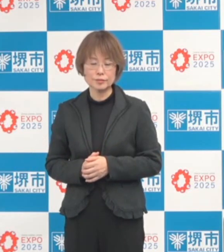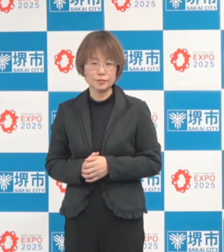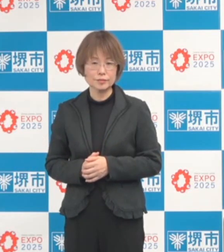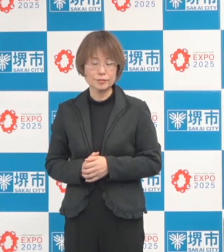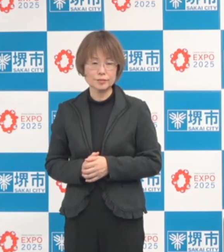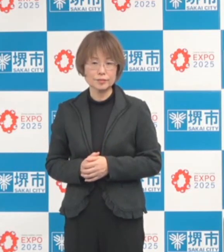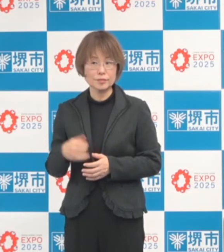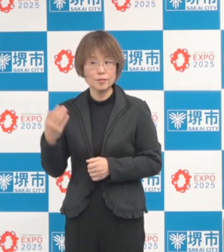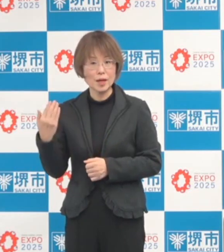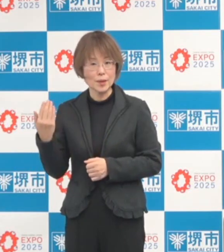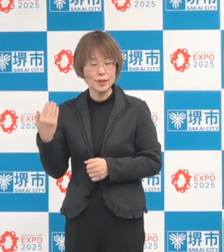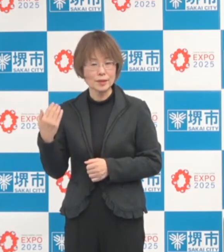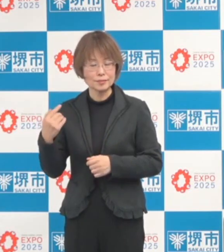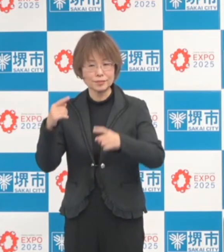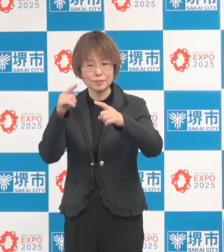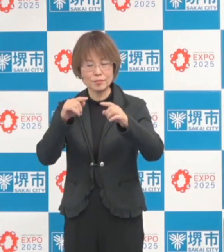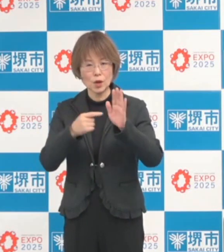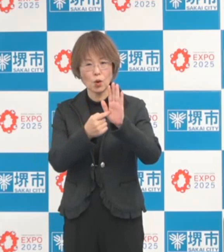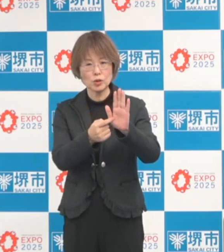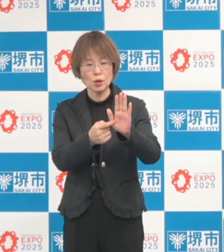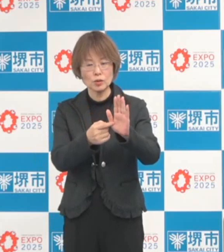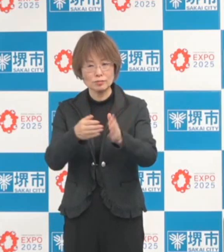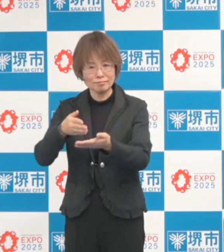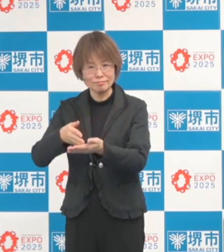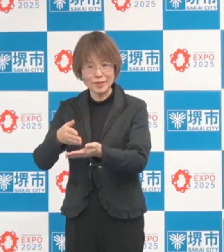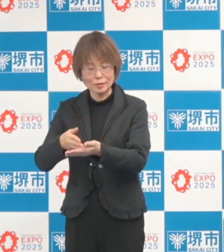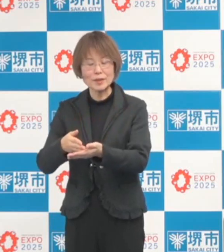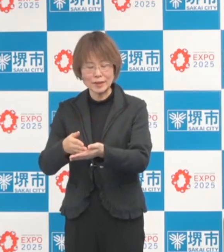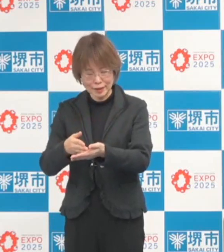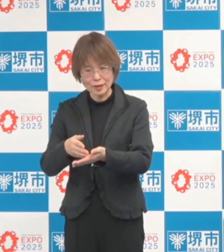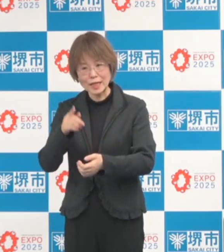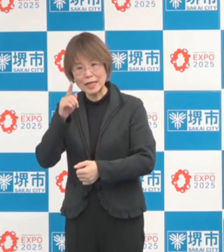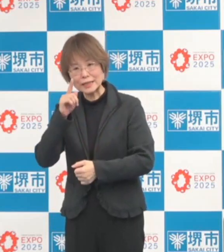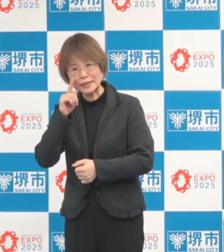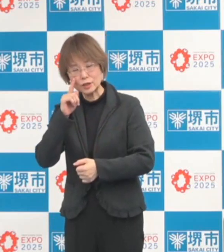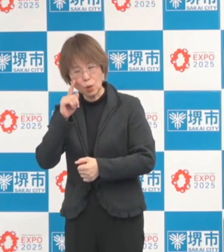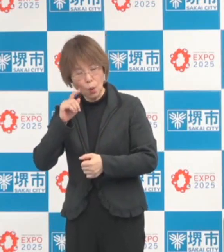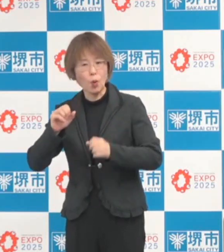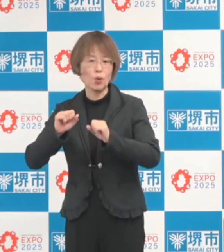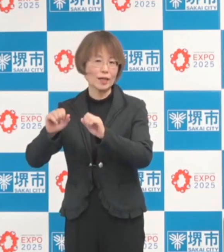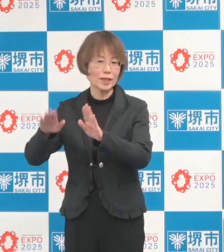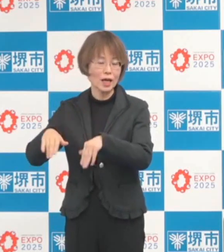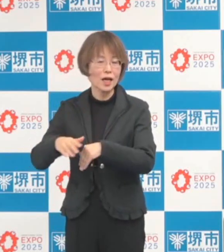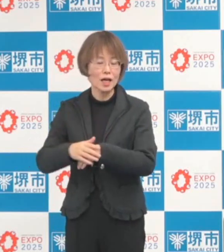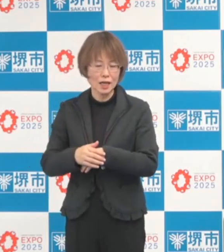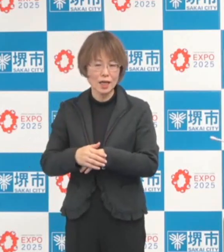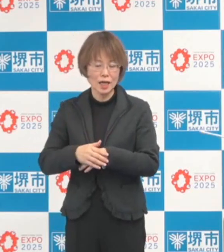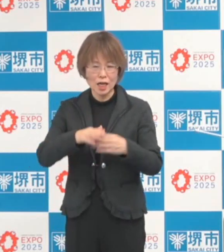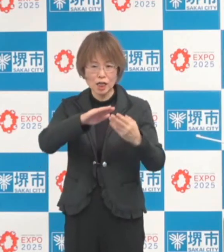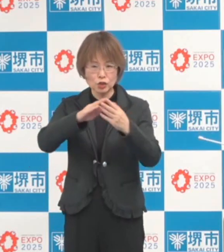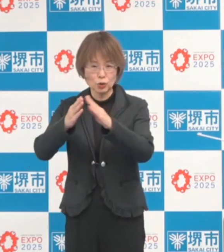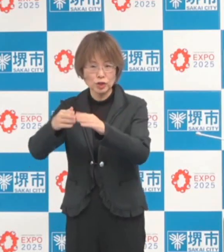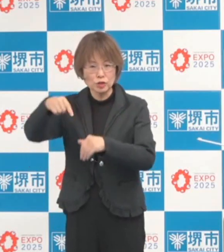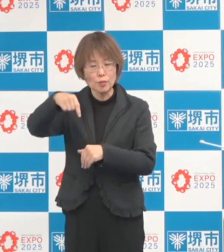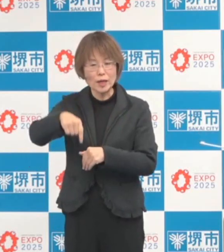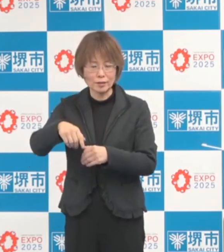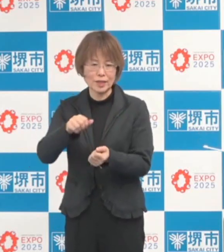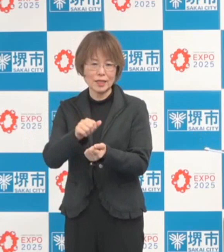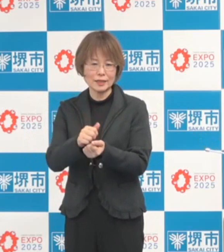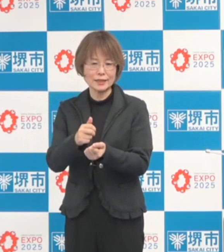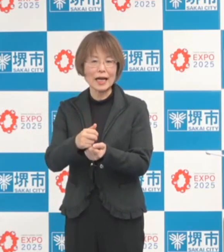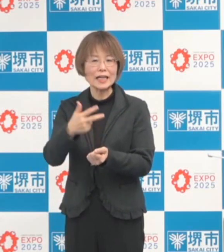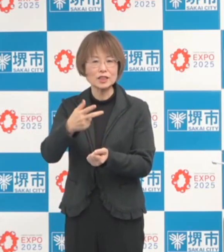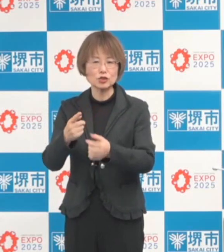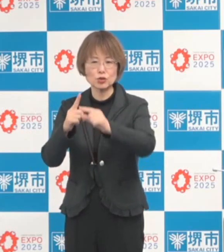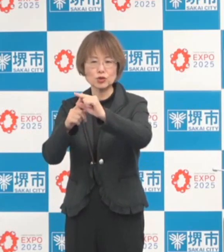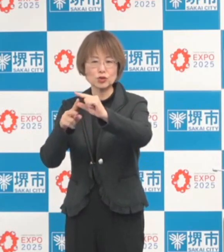最初の公表の会見からこの間実証実験等も行ってまいりました。都心部においてはこの堺の中